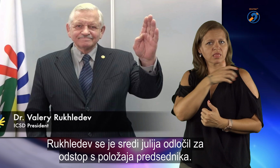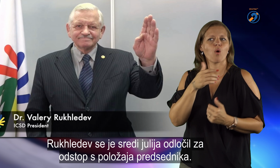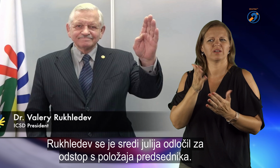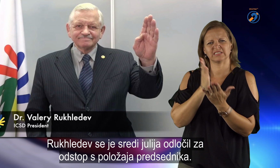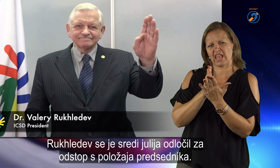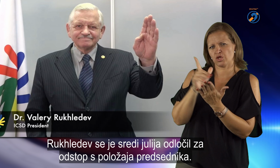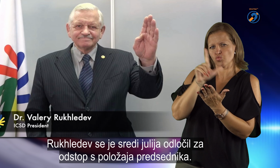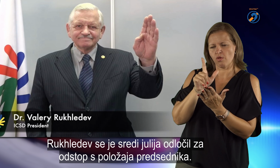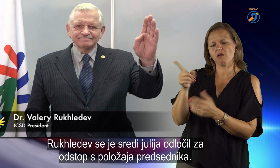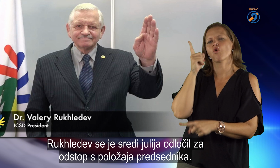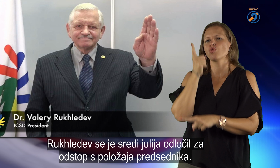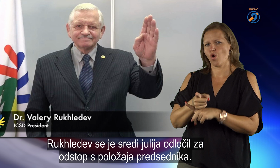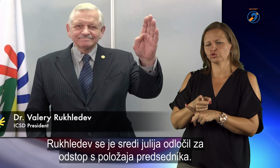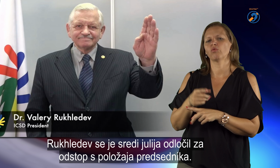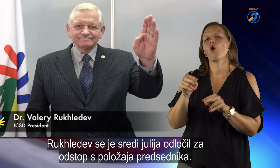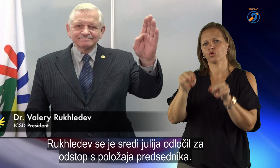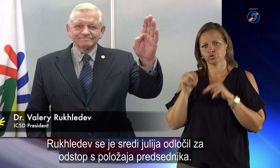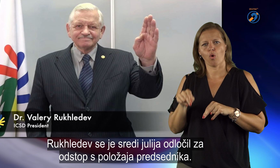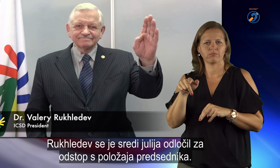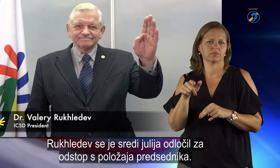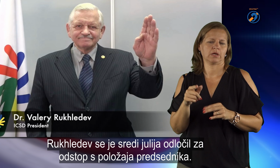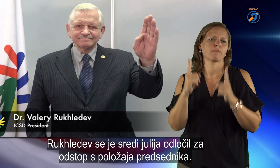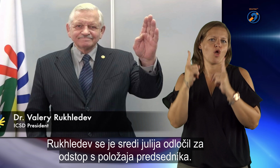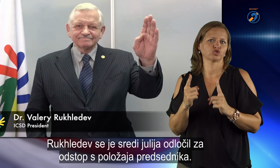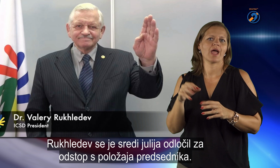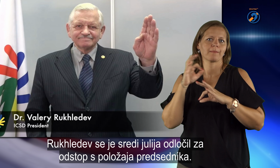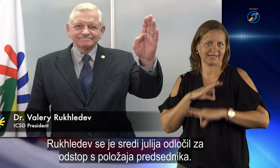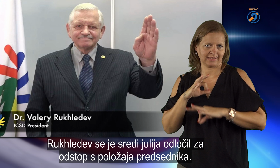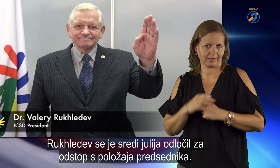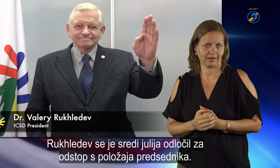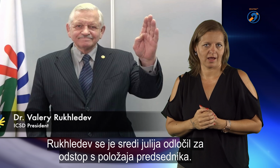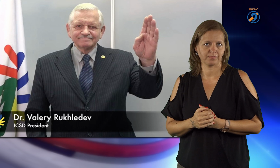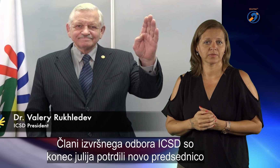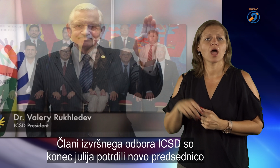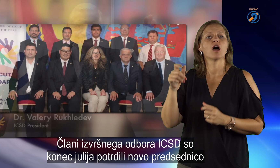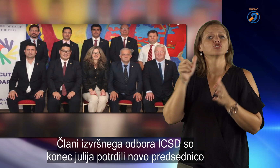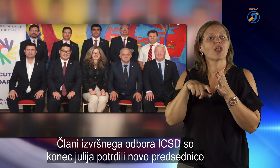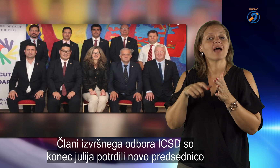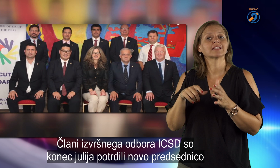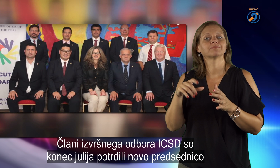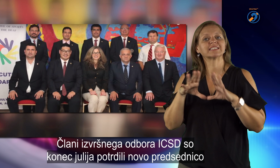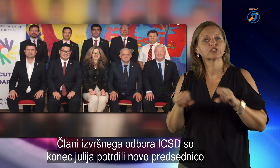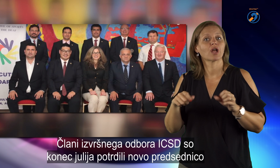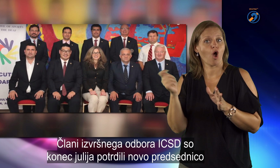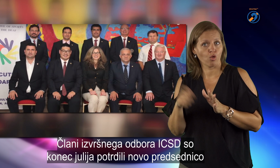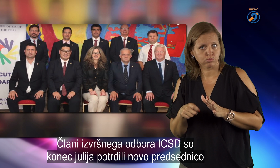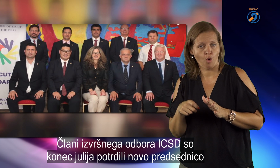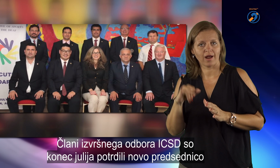Rukledov se je sredi julija odločil za odstop s položaja predsednika. Člani izvršnega odbora ICSD